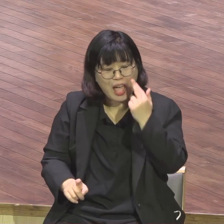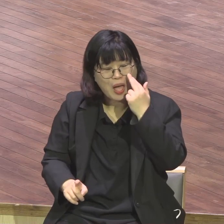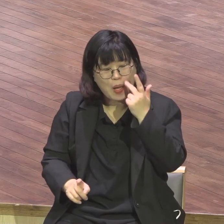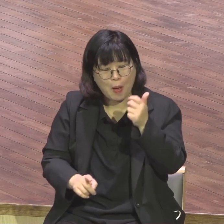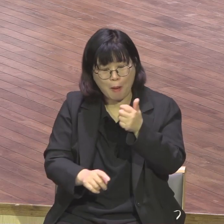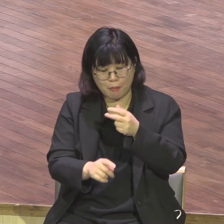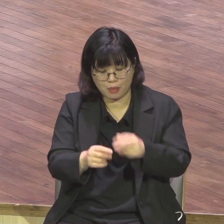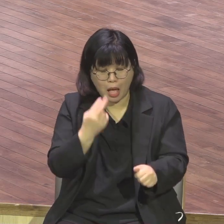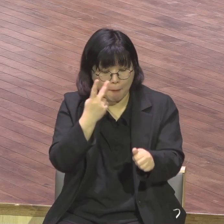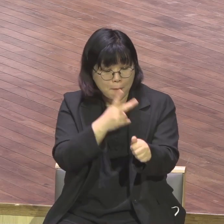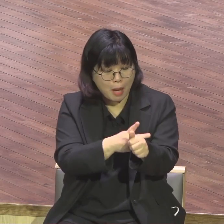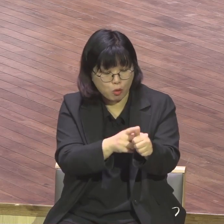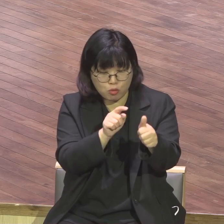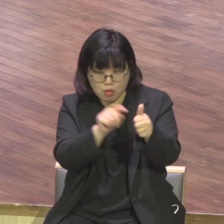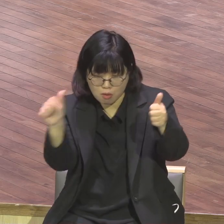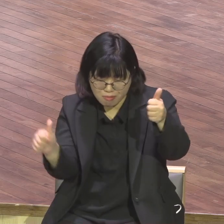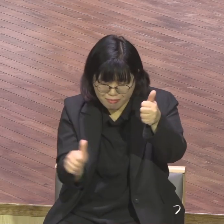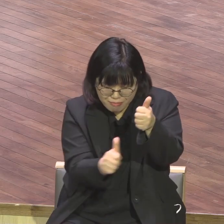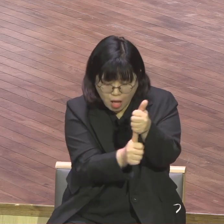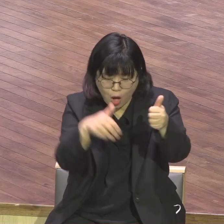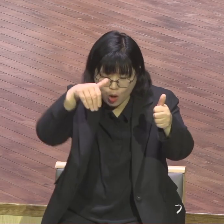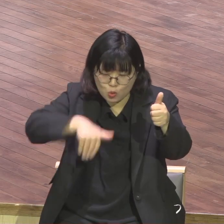너희들이 알지 않느냐.